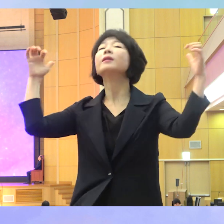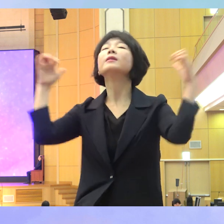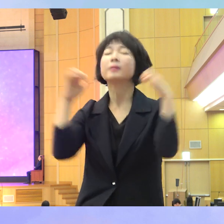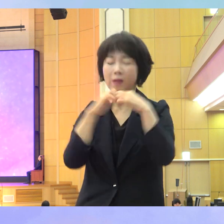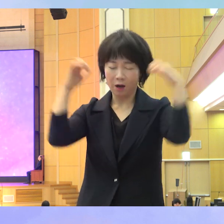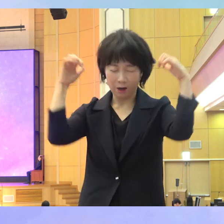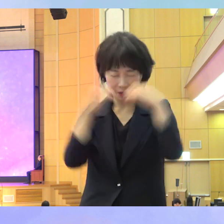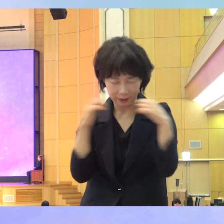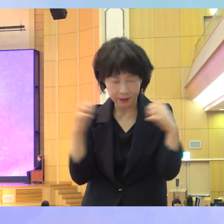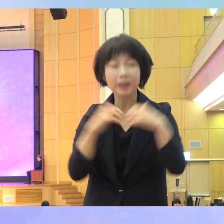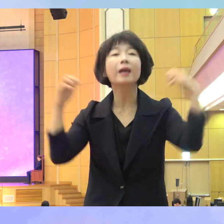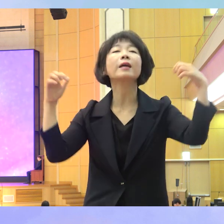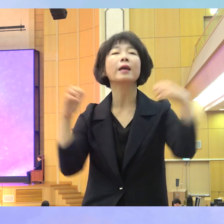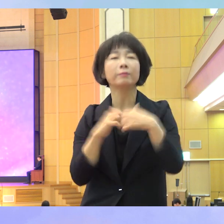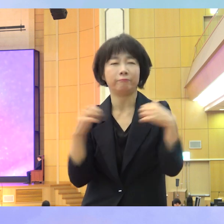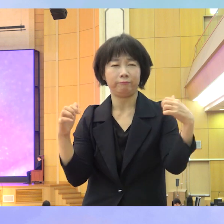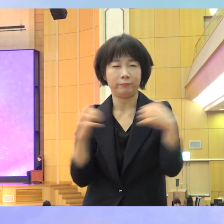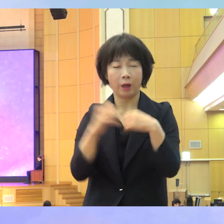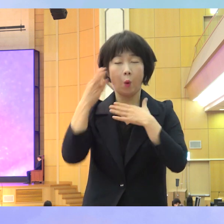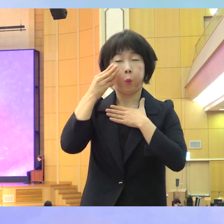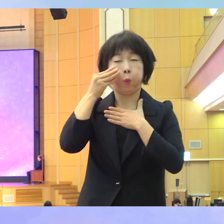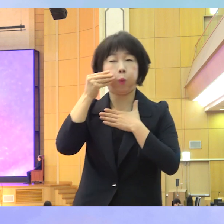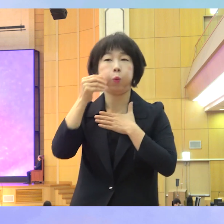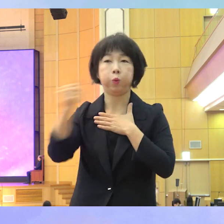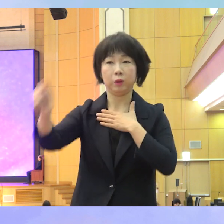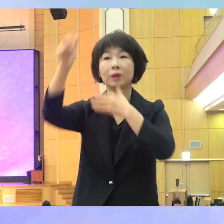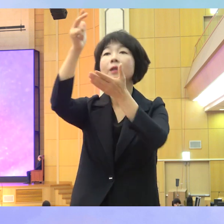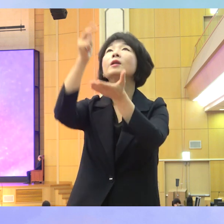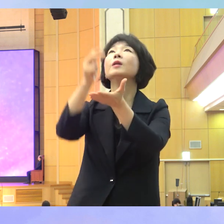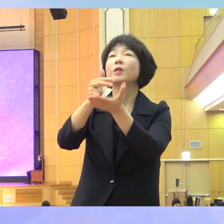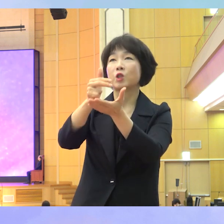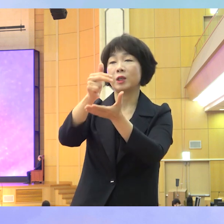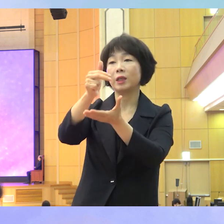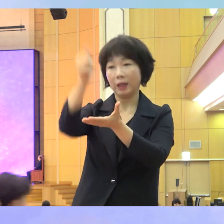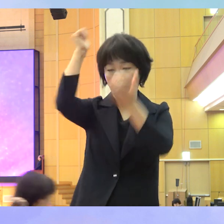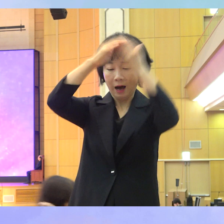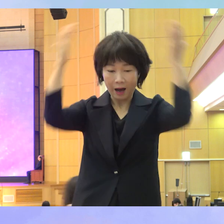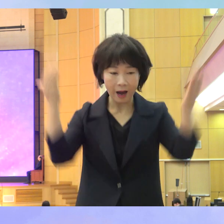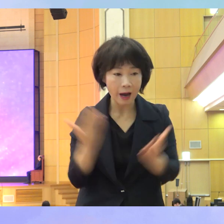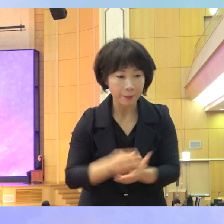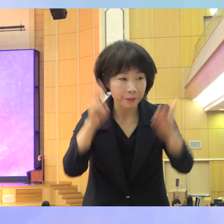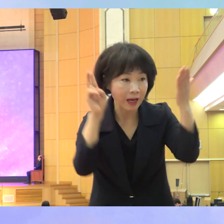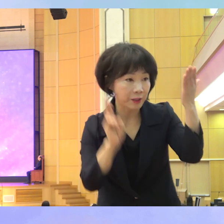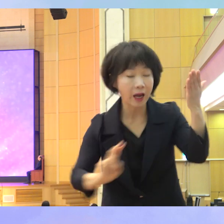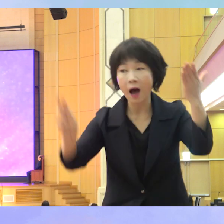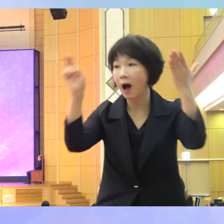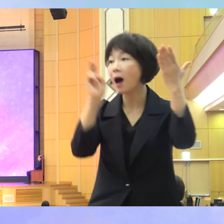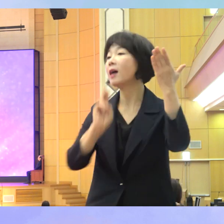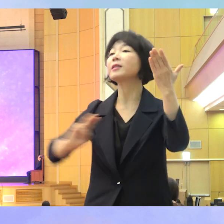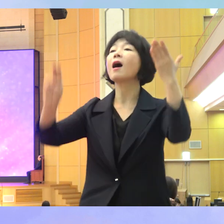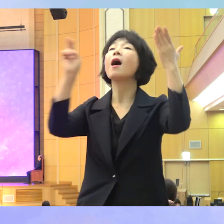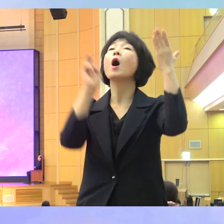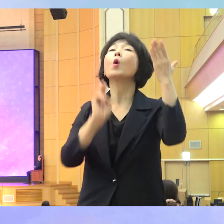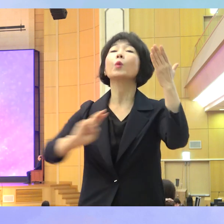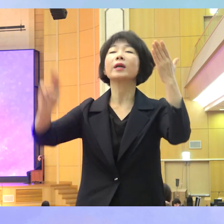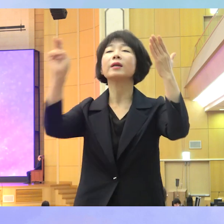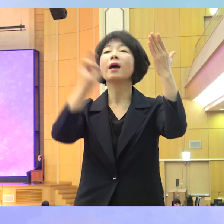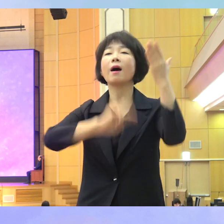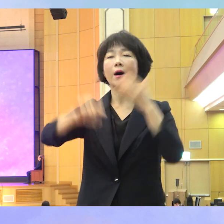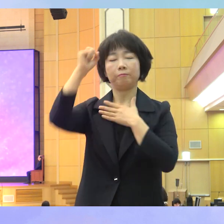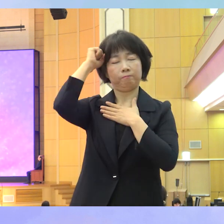주로다, 전쟁에 능하신 주시라. 다